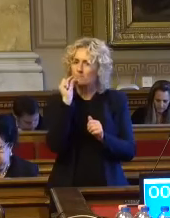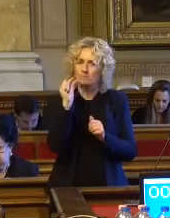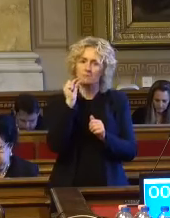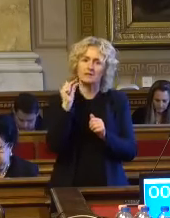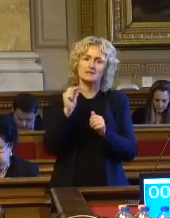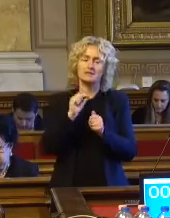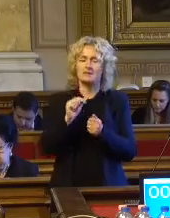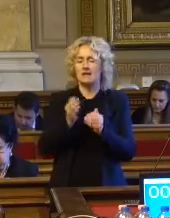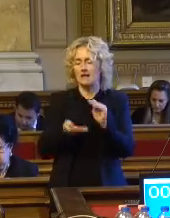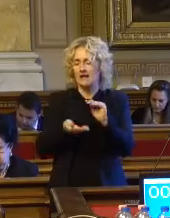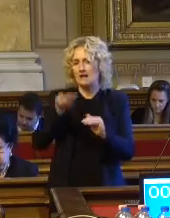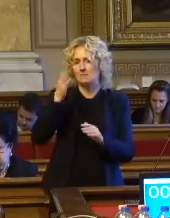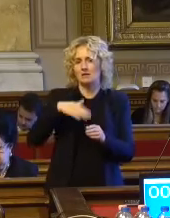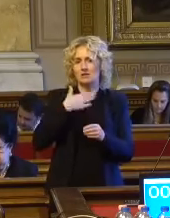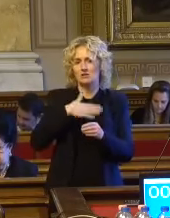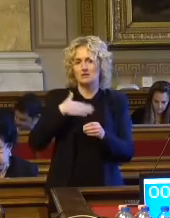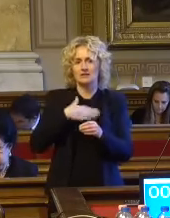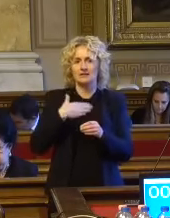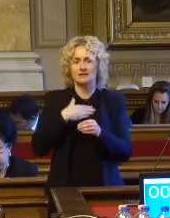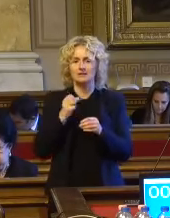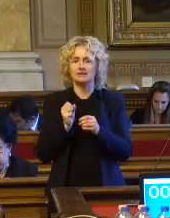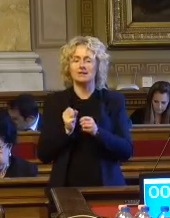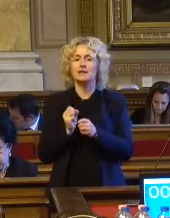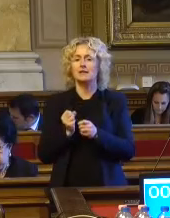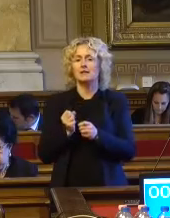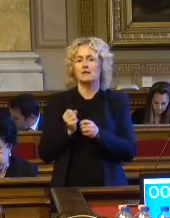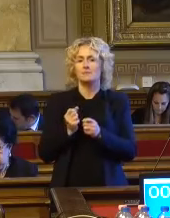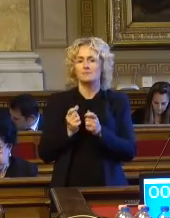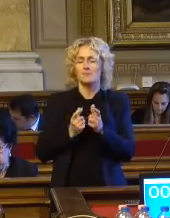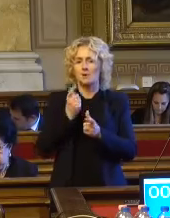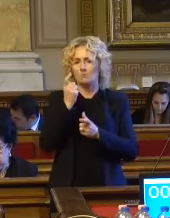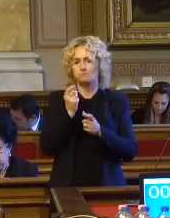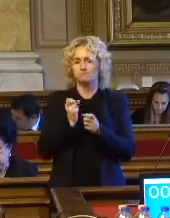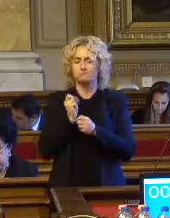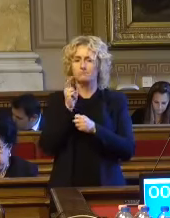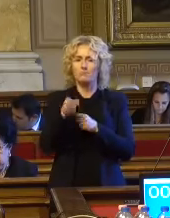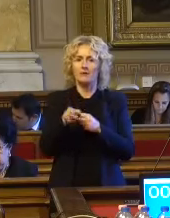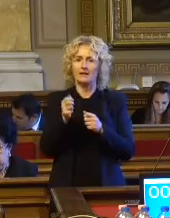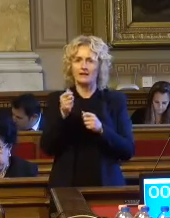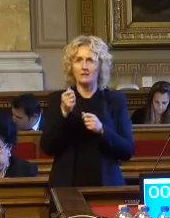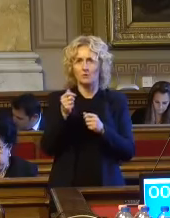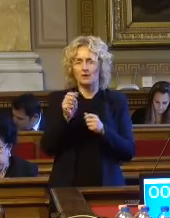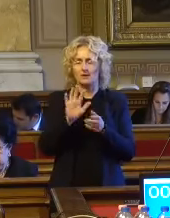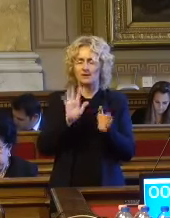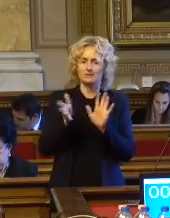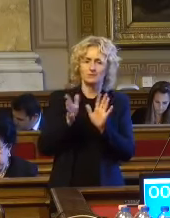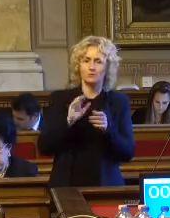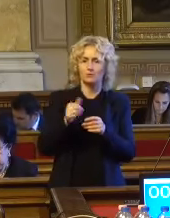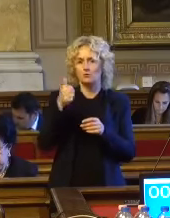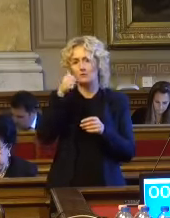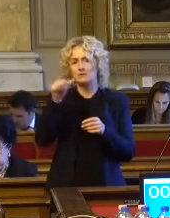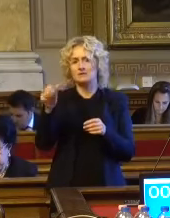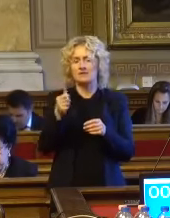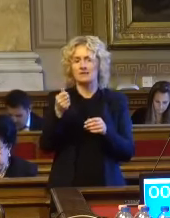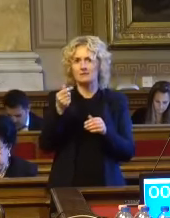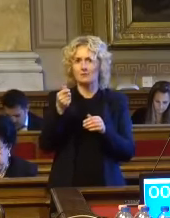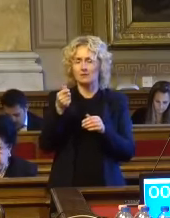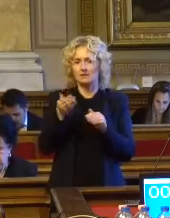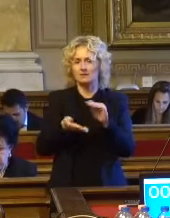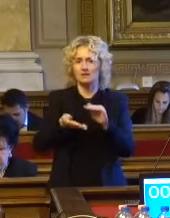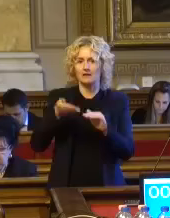A belépőjegyeknek az árát körülbelül 100 forintos tételekkel emelnénk meg. A gyógyszolgáltatásoknak a